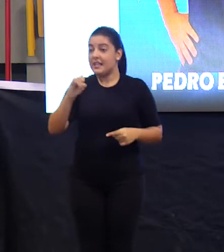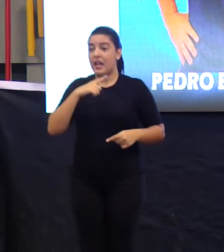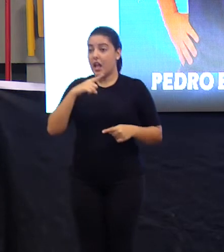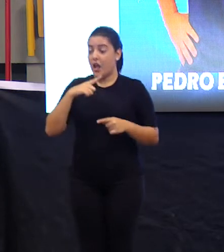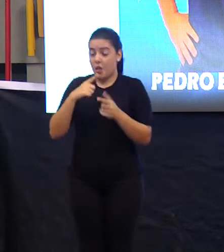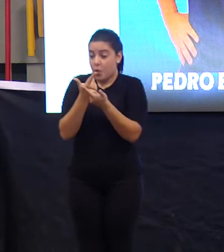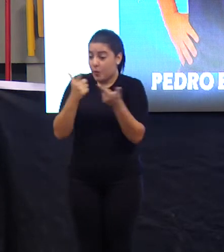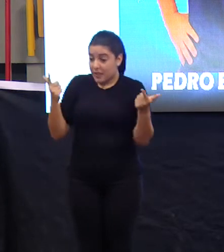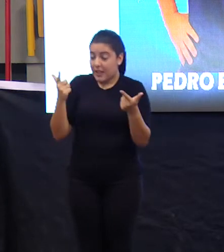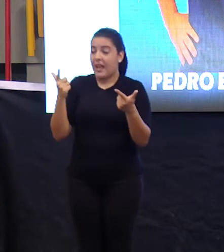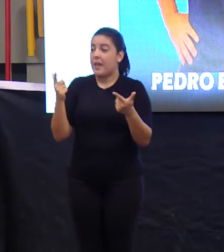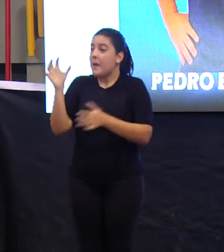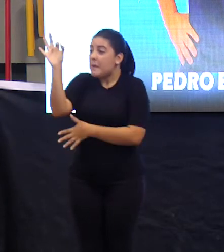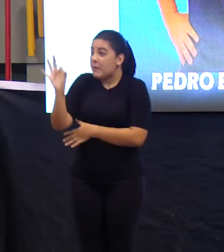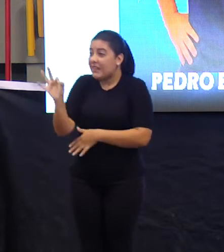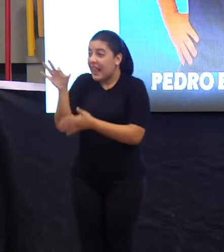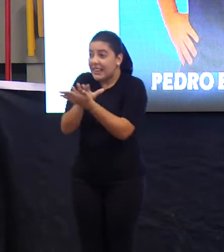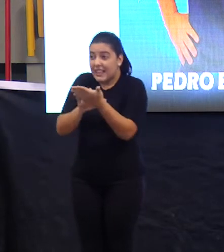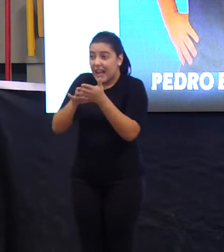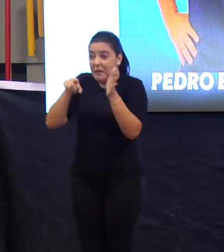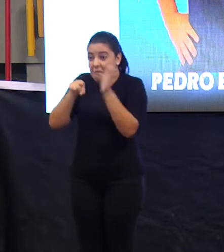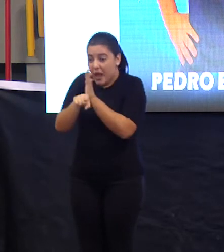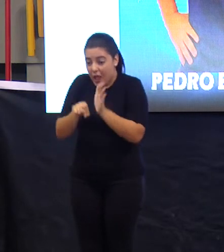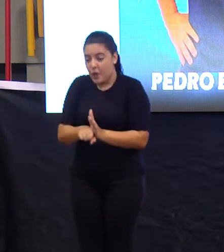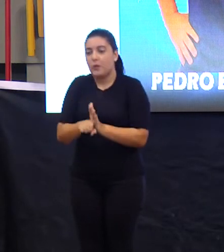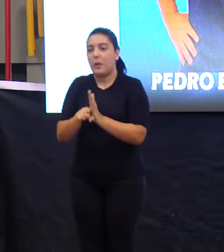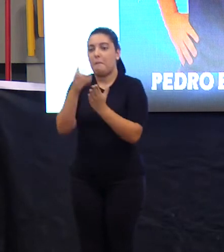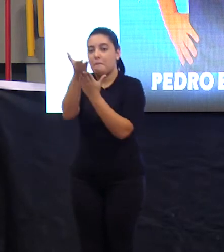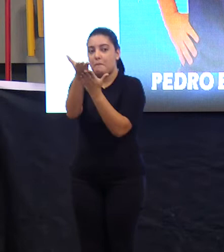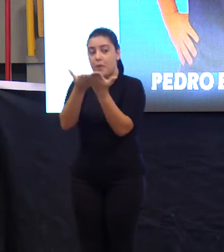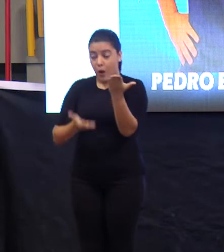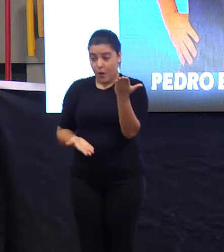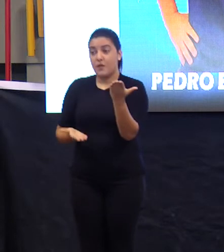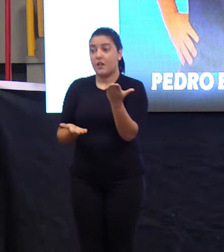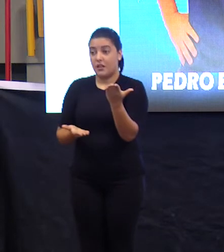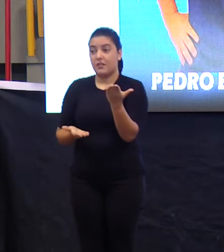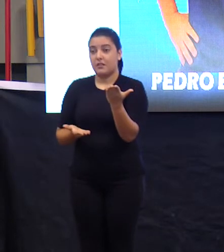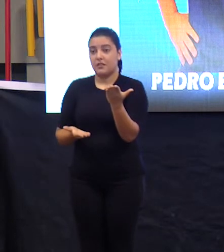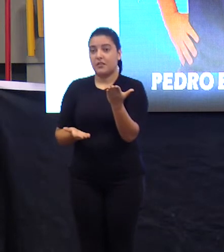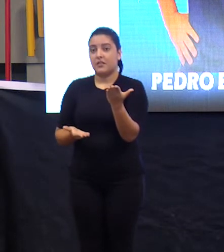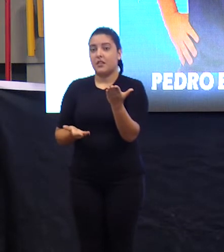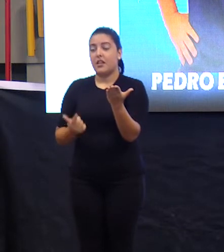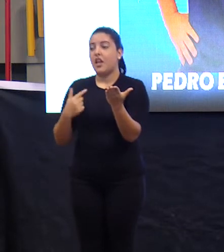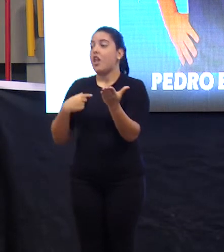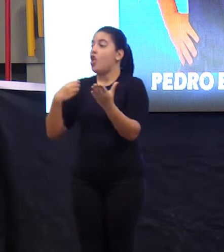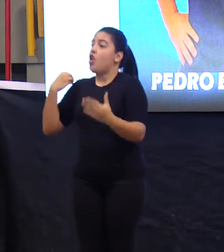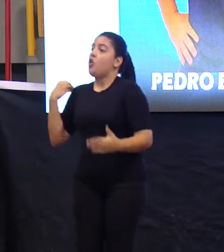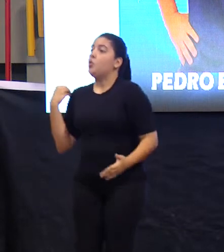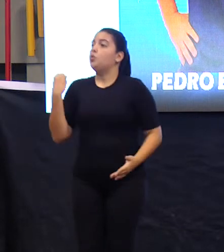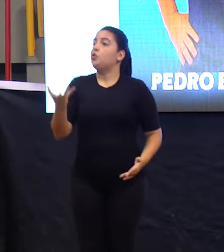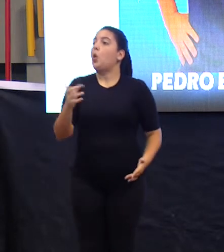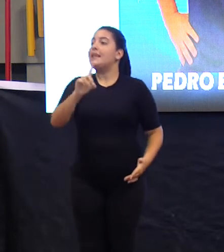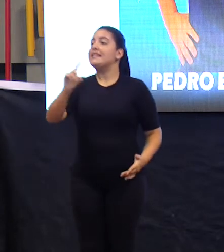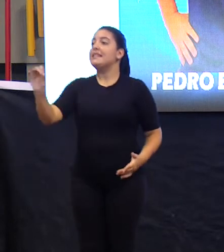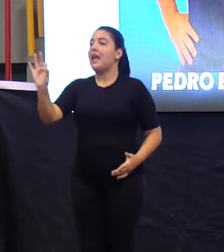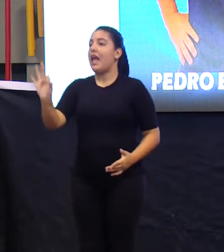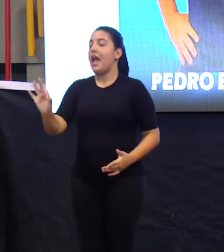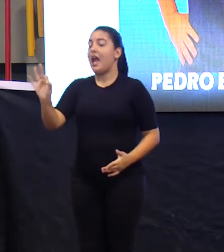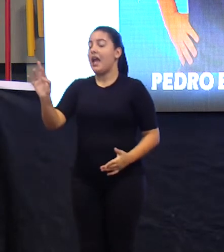cair porcentagem na prova do Enem, eu dou R$100 para